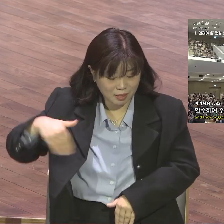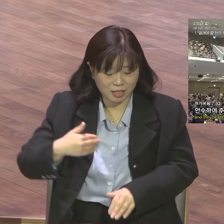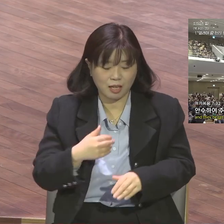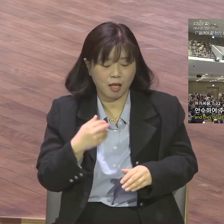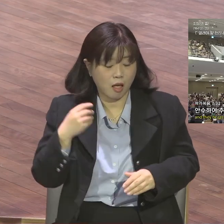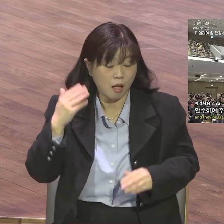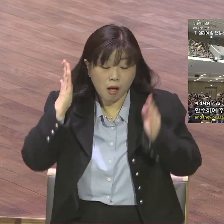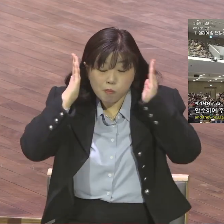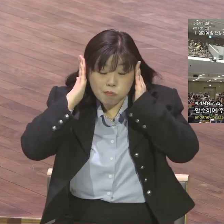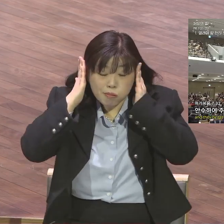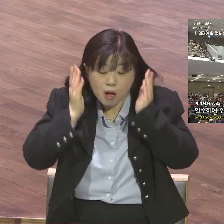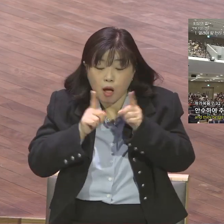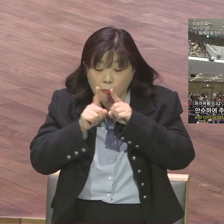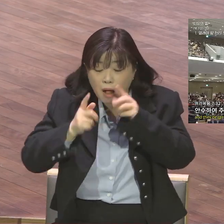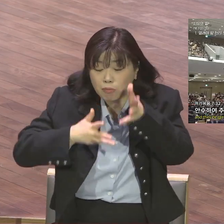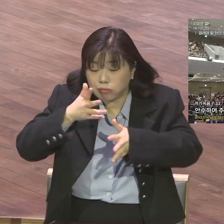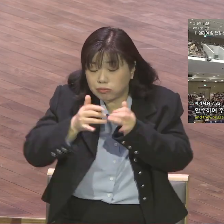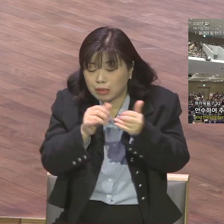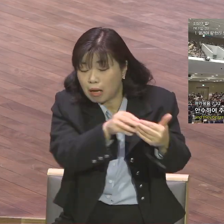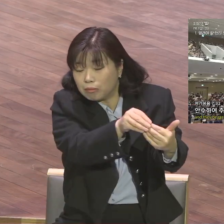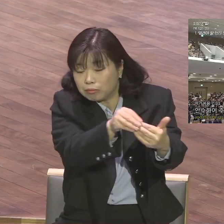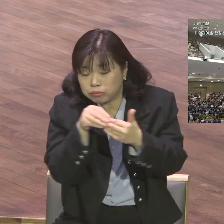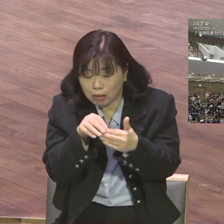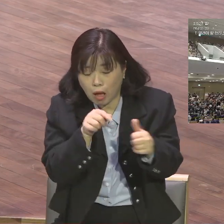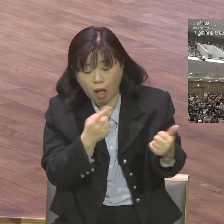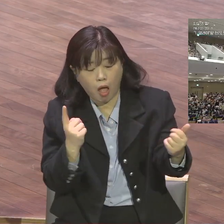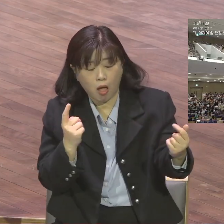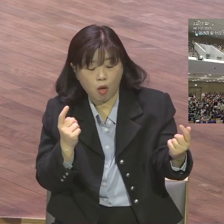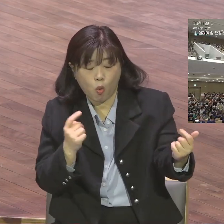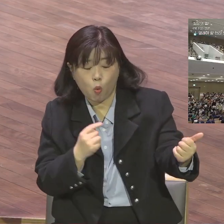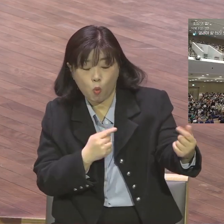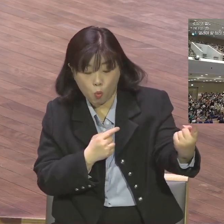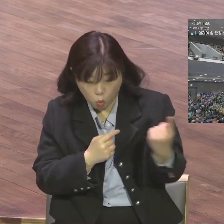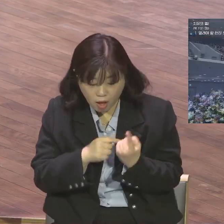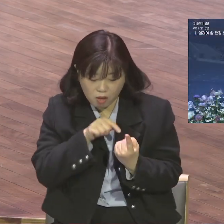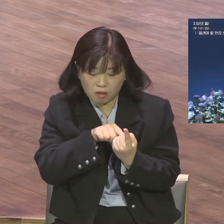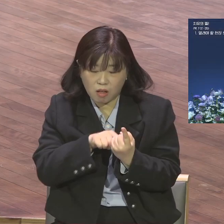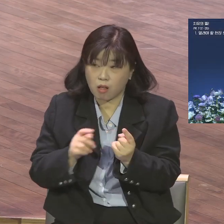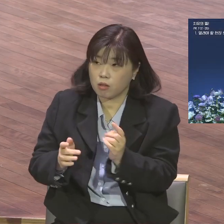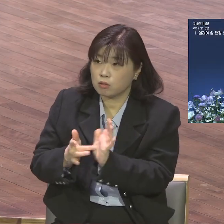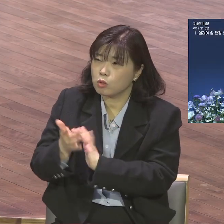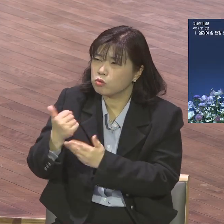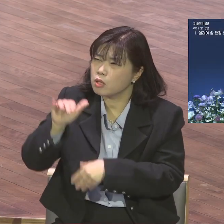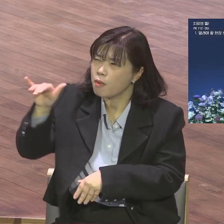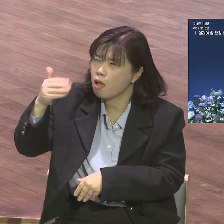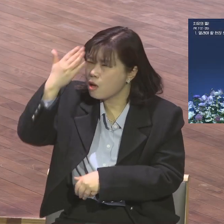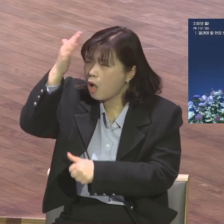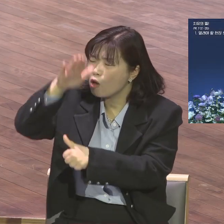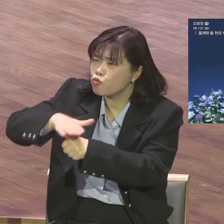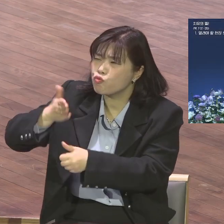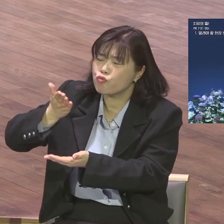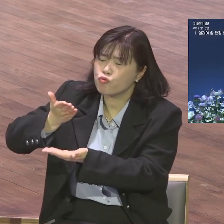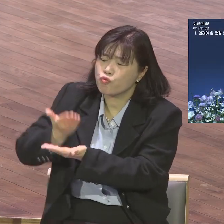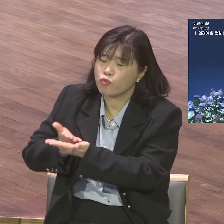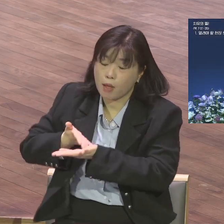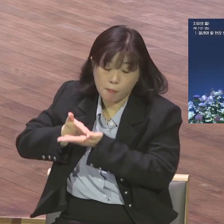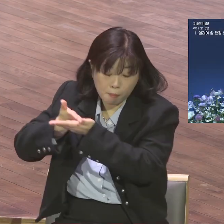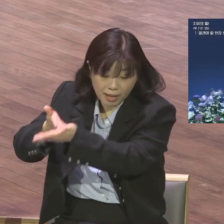주기를 간구하거늘. 예수님께서는 수르보니게 여자의 이